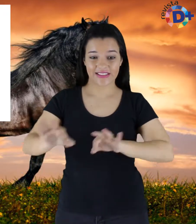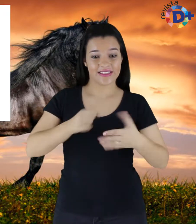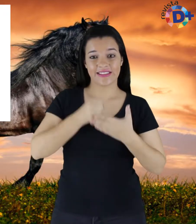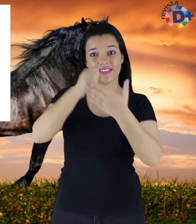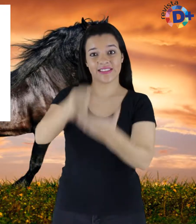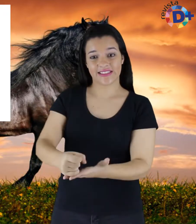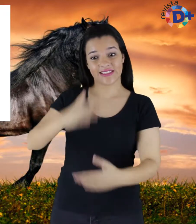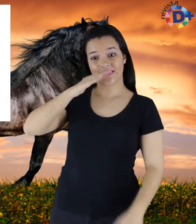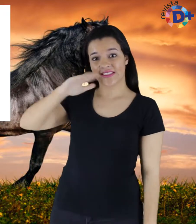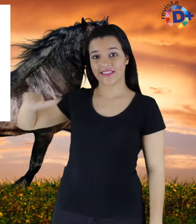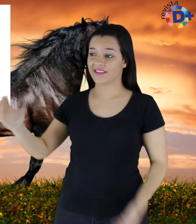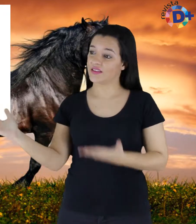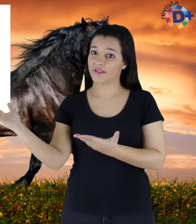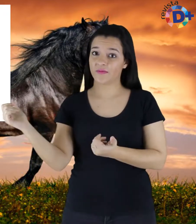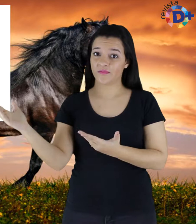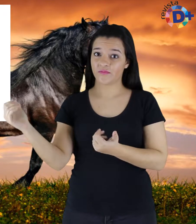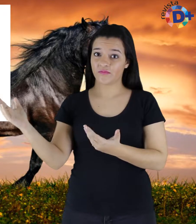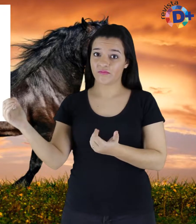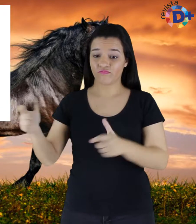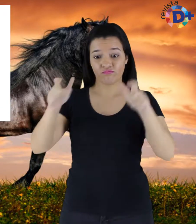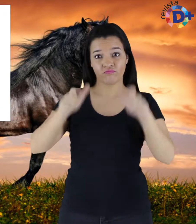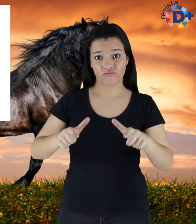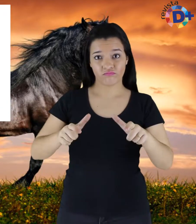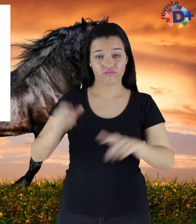e adolescentes em porto alegre